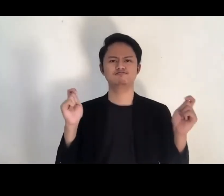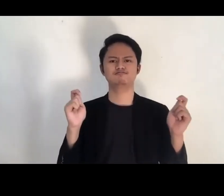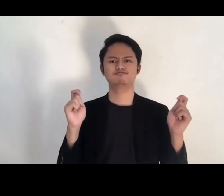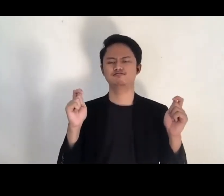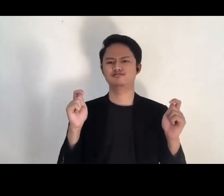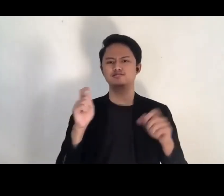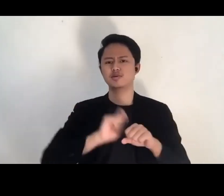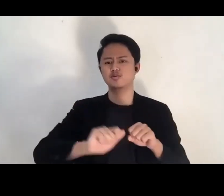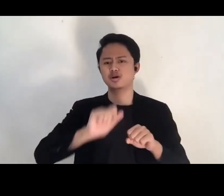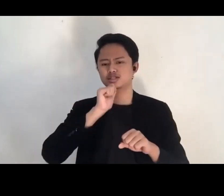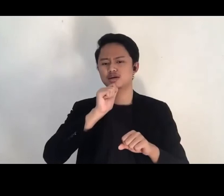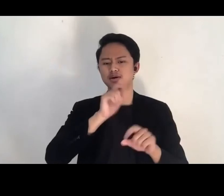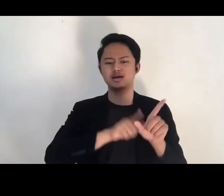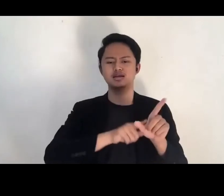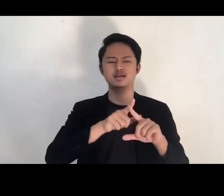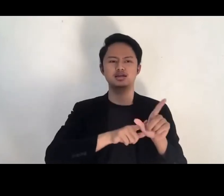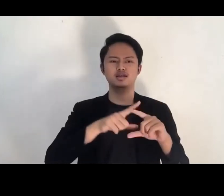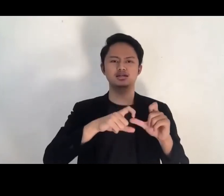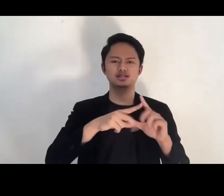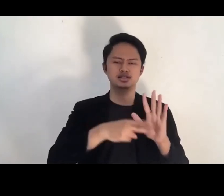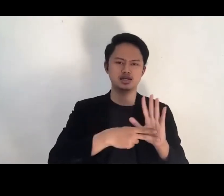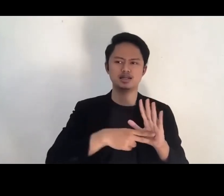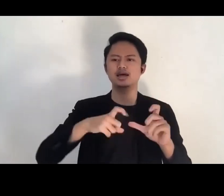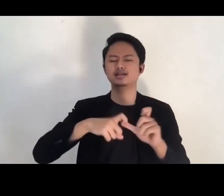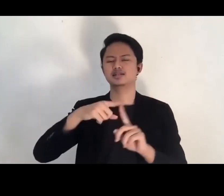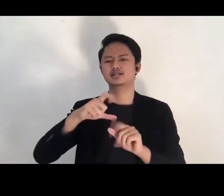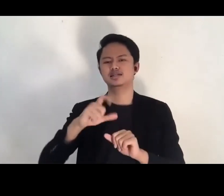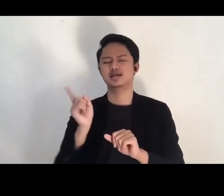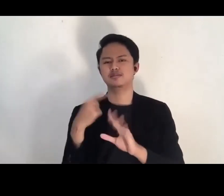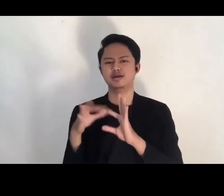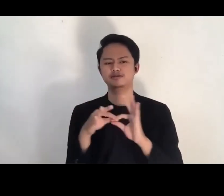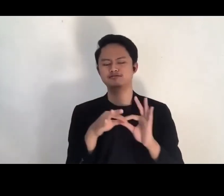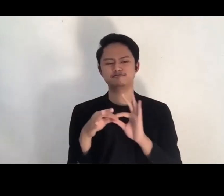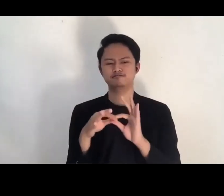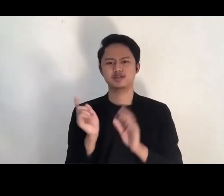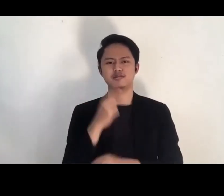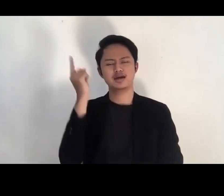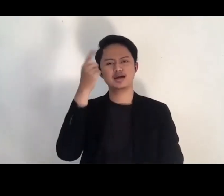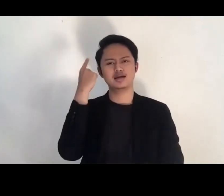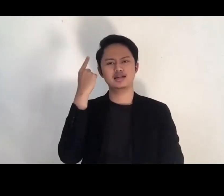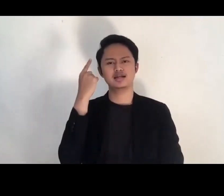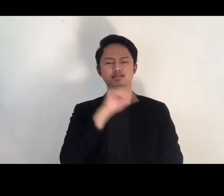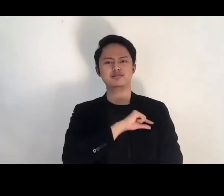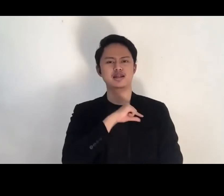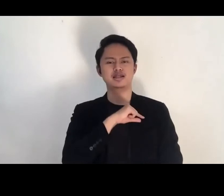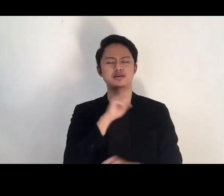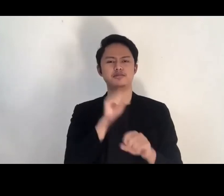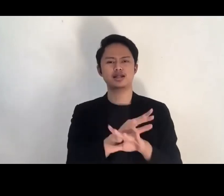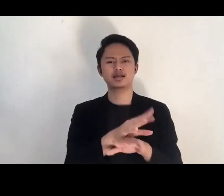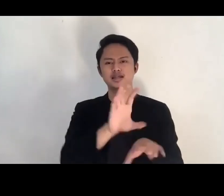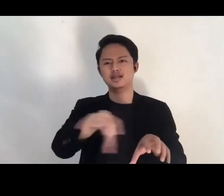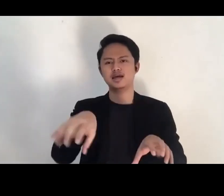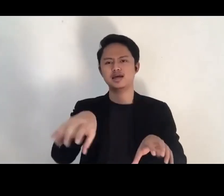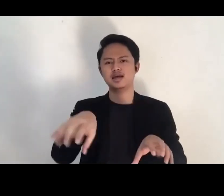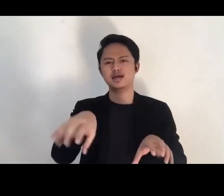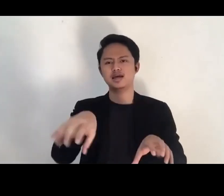diinisiasi oleh Yayasan Sayangi Tunas Cilik bekerjasama dengan kami sebagai Dinas Teknis Penyelenggara Pendidikan di daerah, di